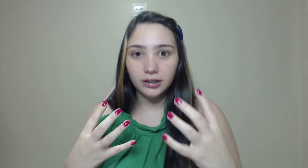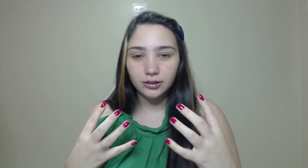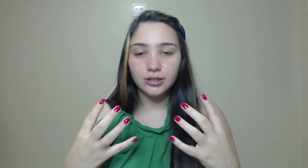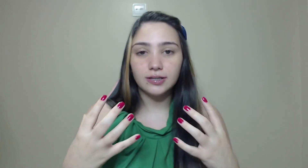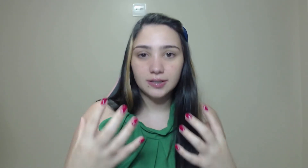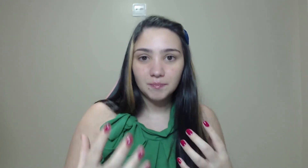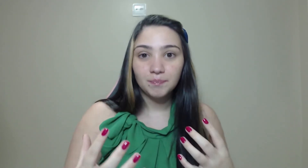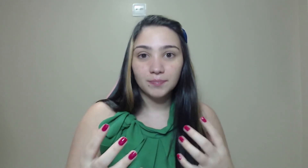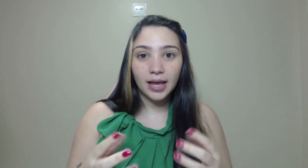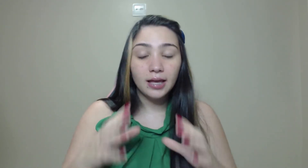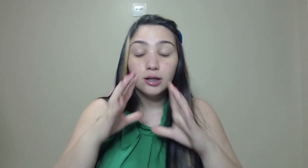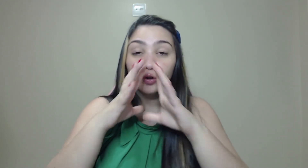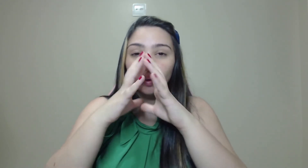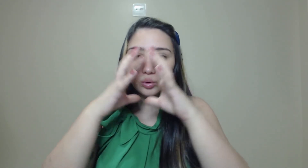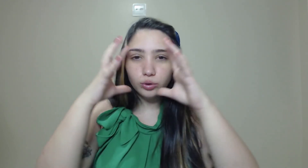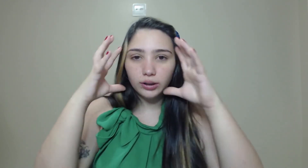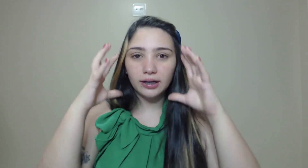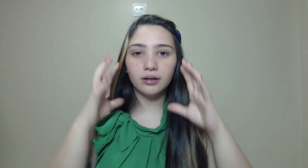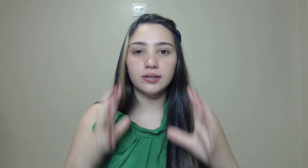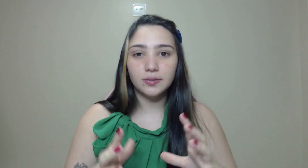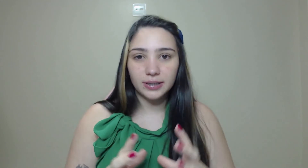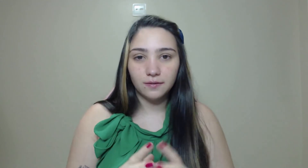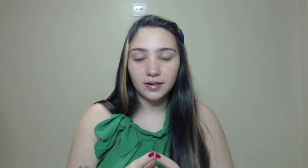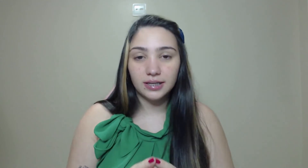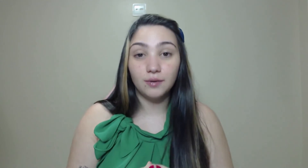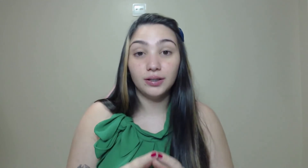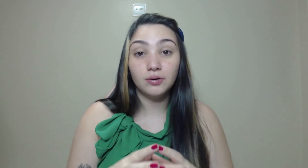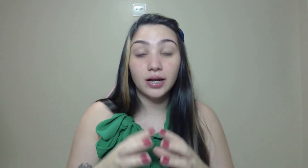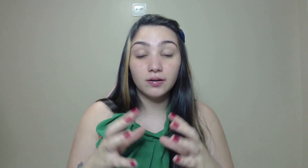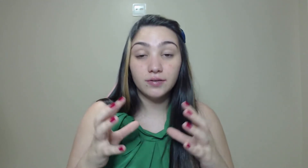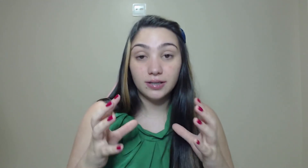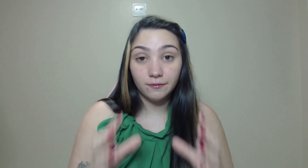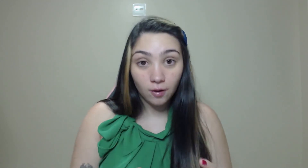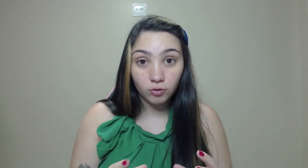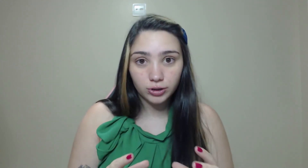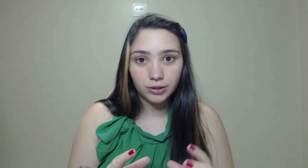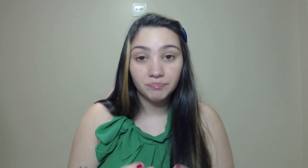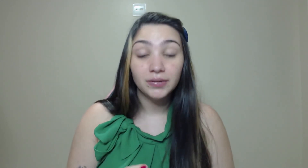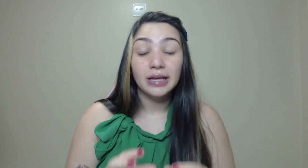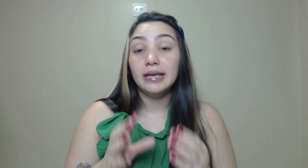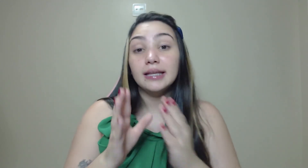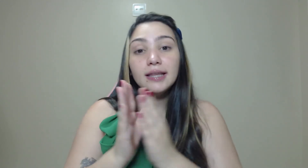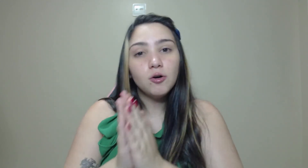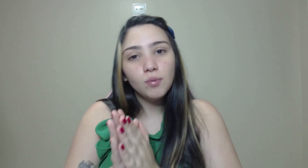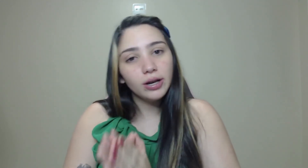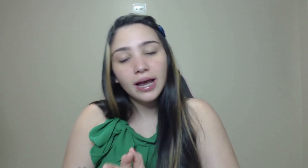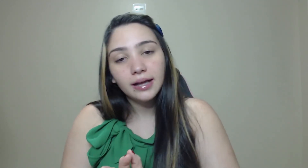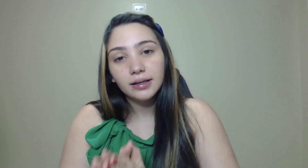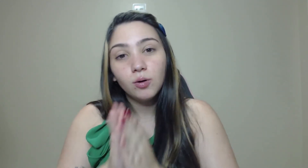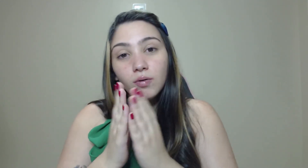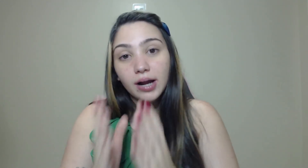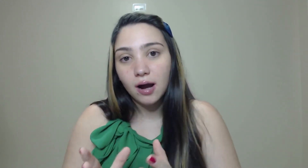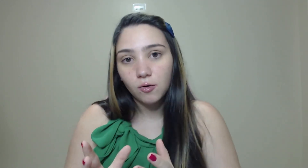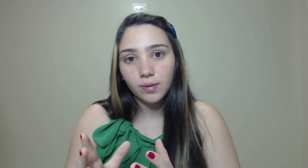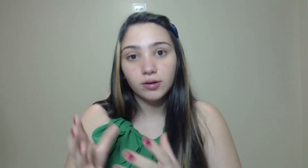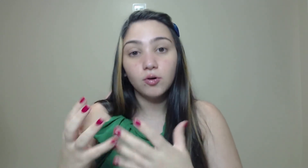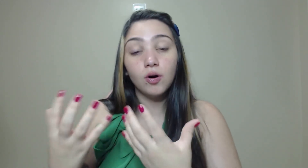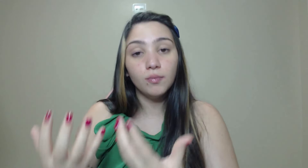diferentes, né? Tudo tá na nossa expressão facial. Então, eu quero que você volte e dê uma olhada com calma como foi a